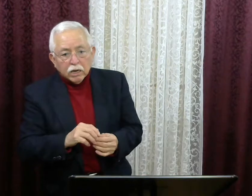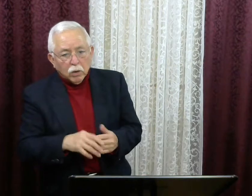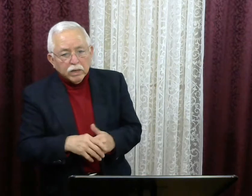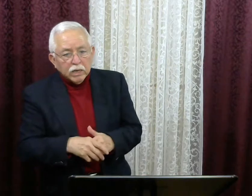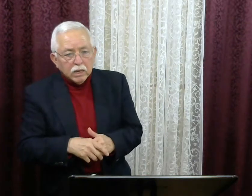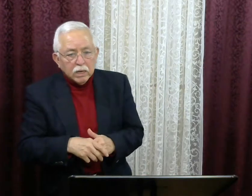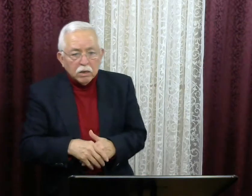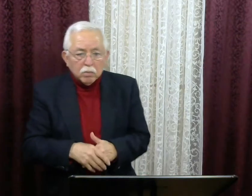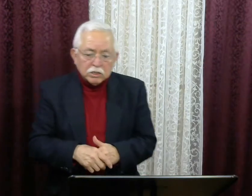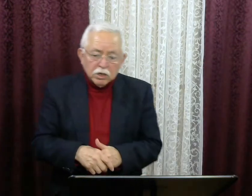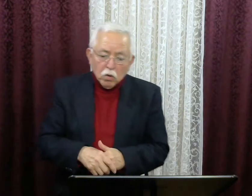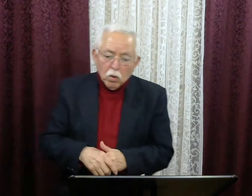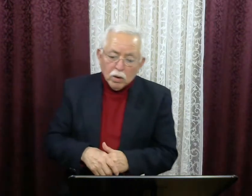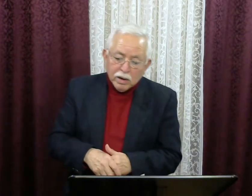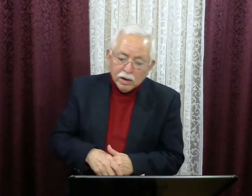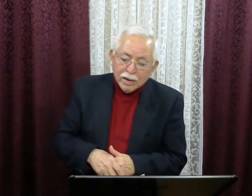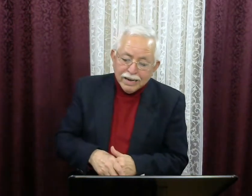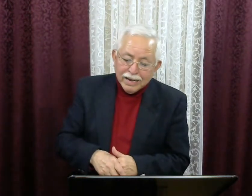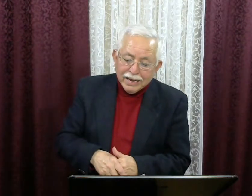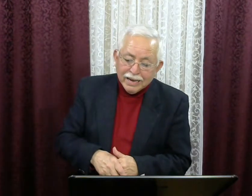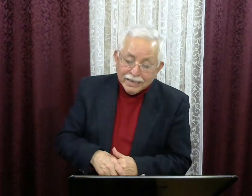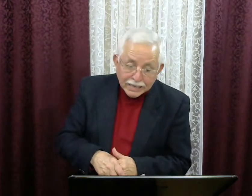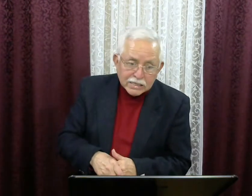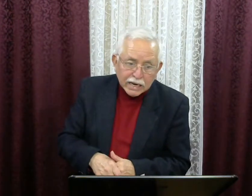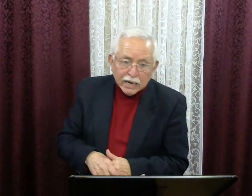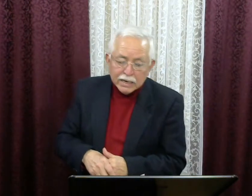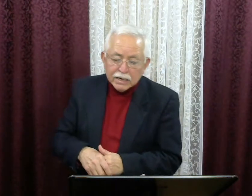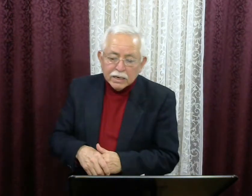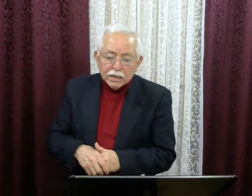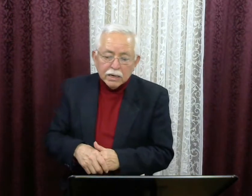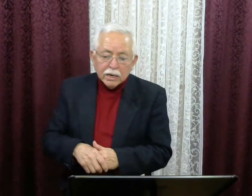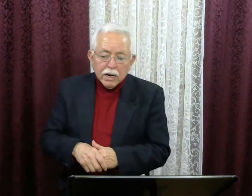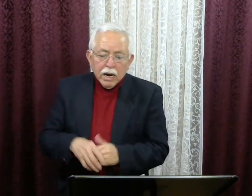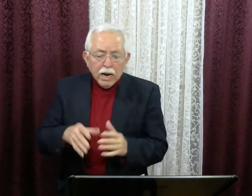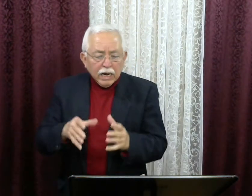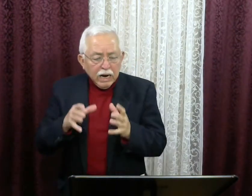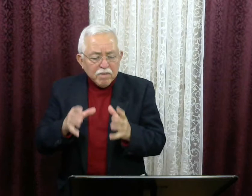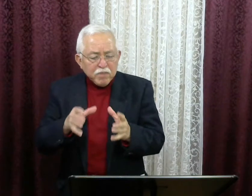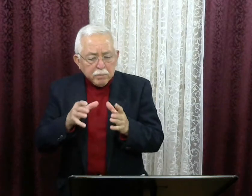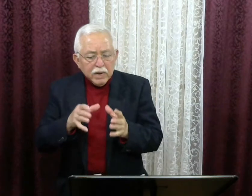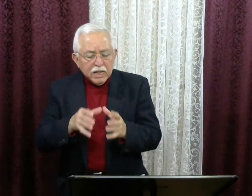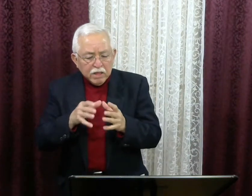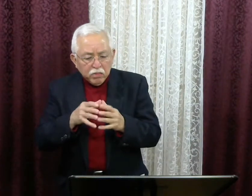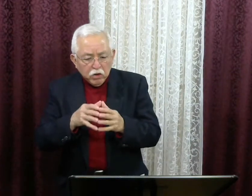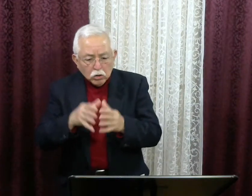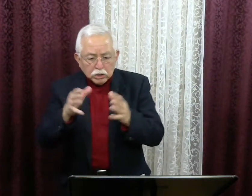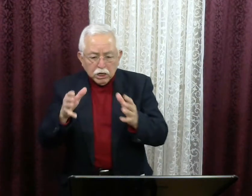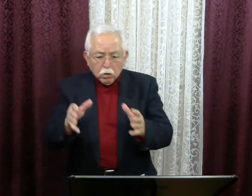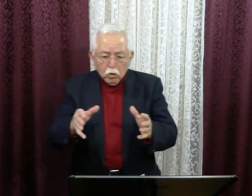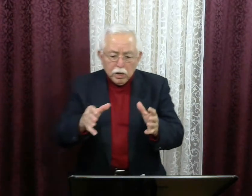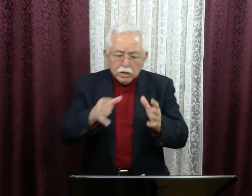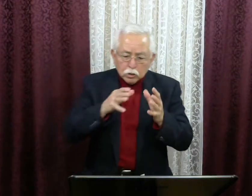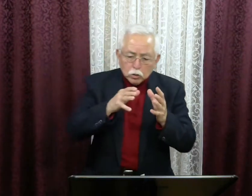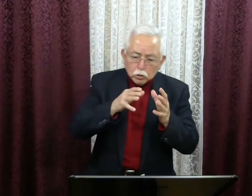recuerden, versículo 15. La gran familia de Dios incluye